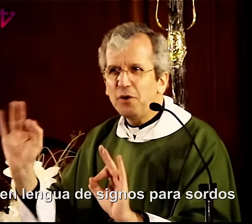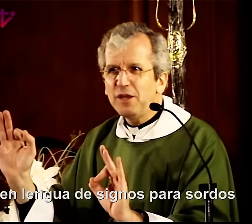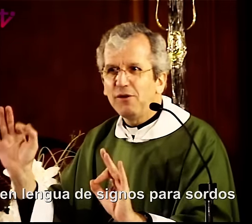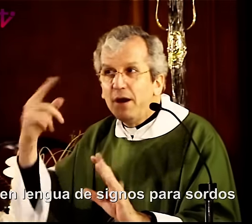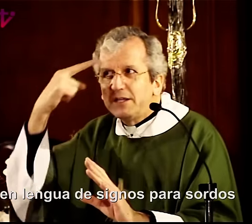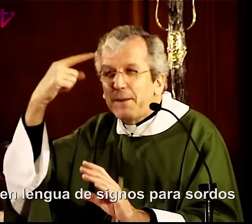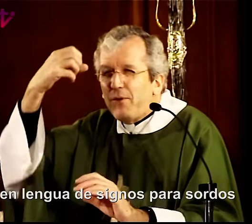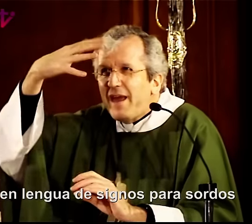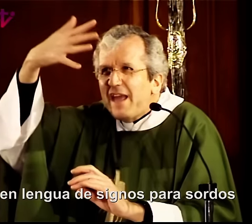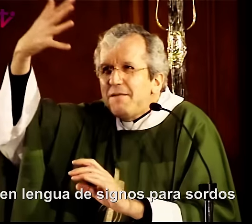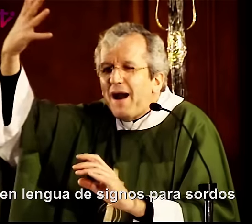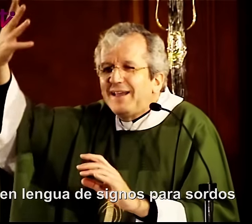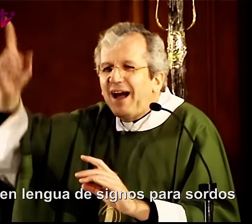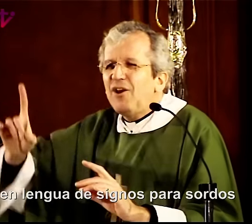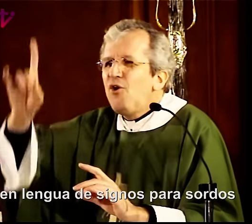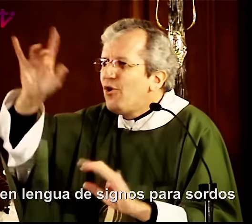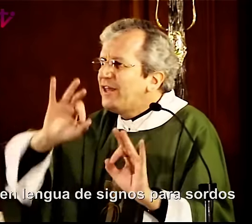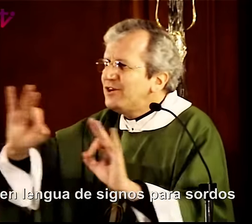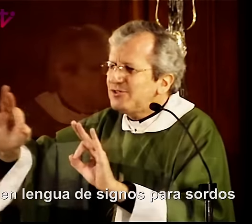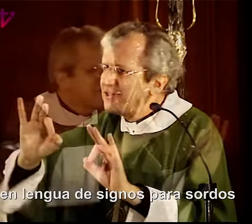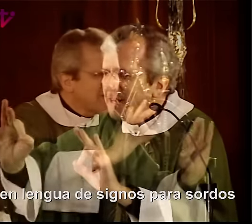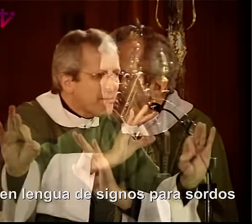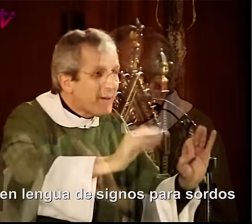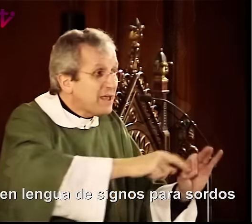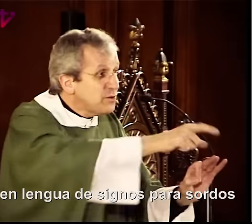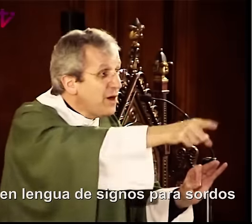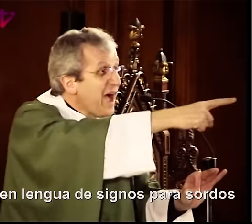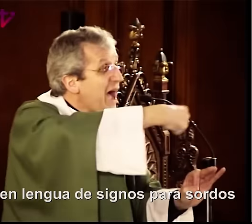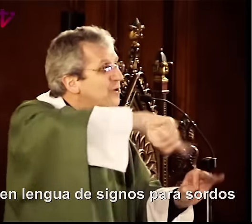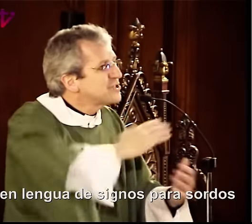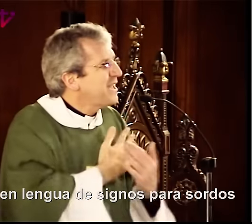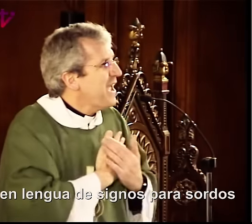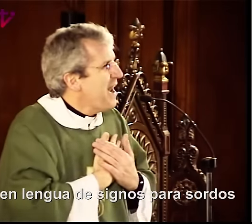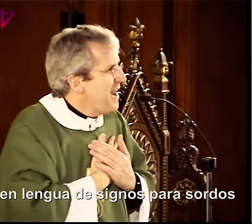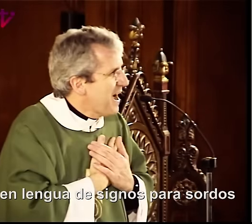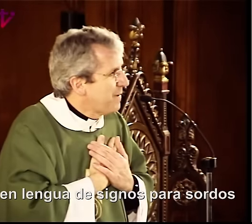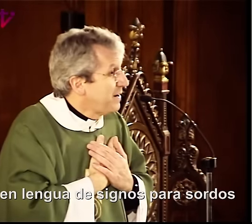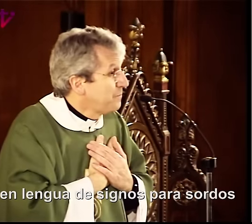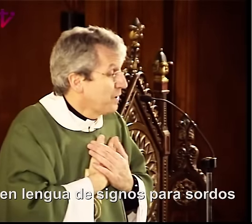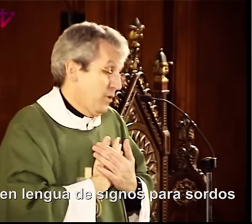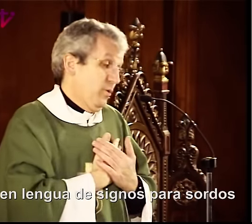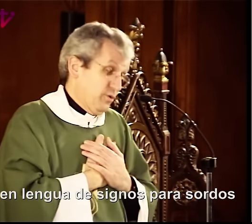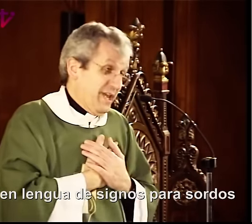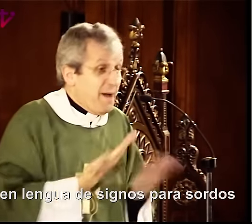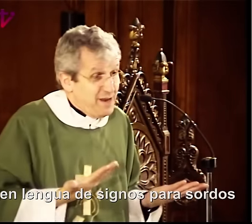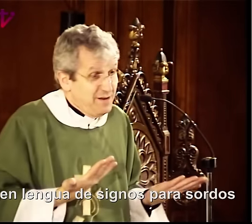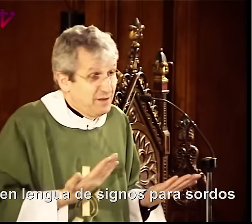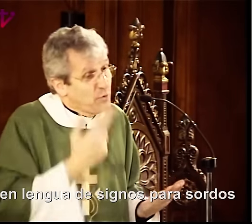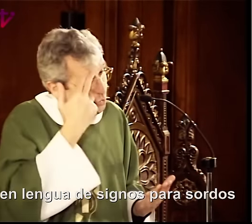oído se puede imaginar lo que Dios nos tiene preparado a los que le aman. Los que aman